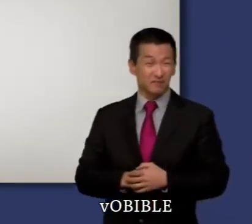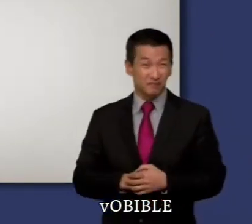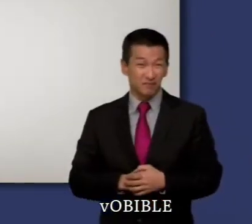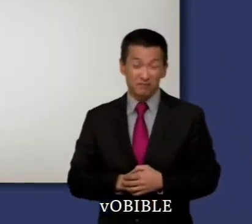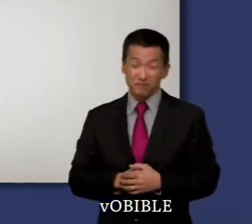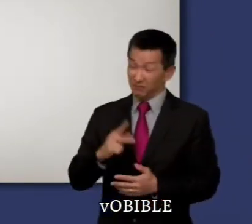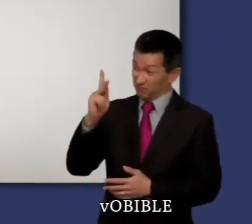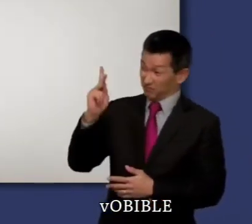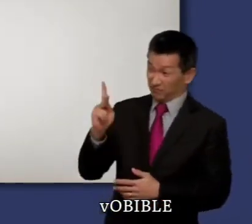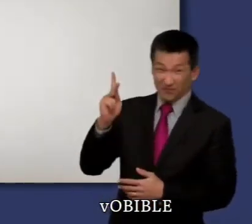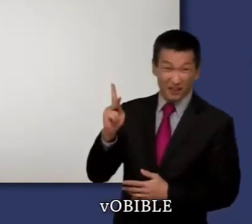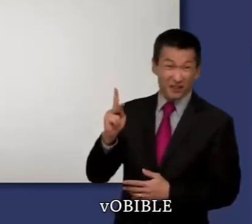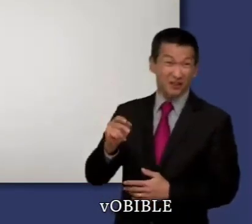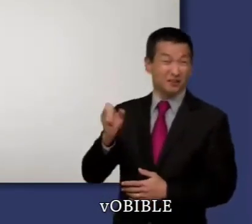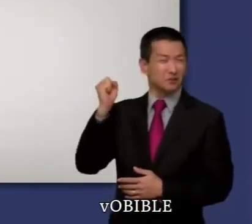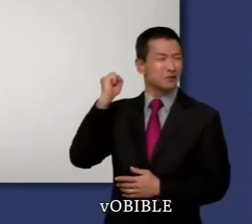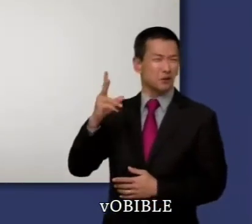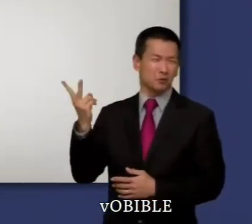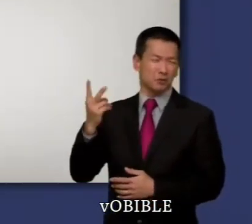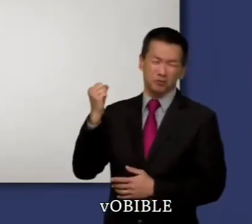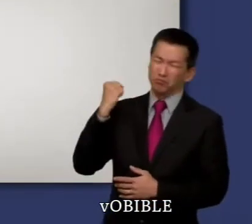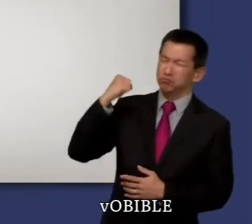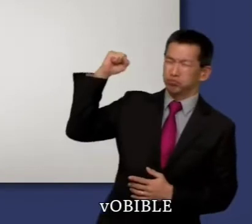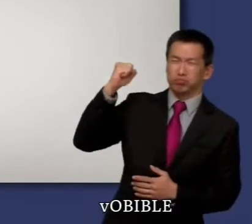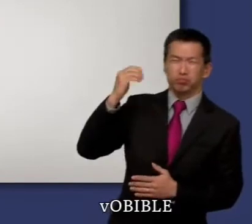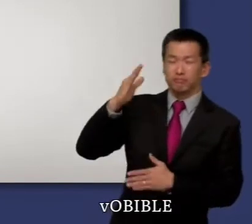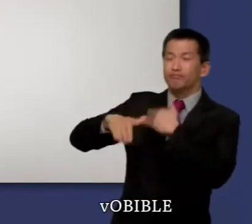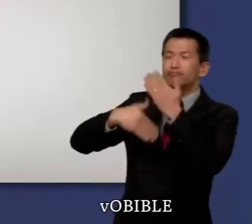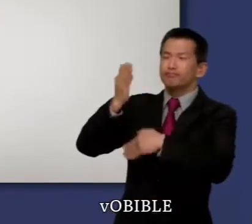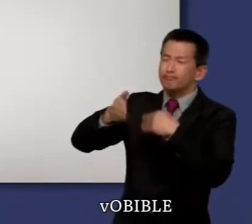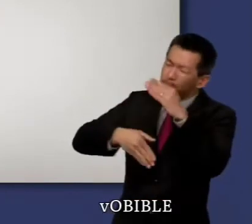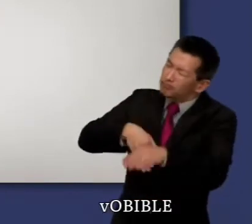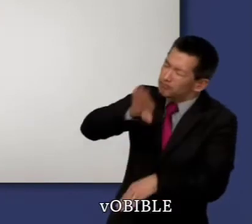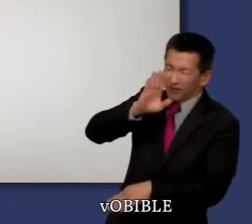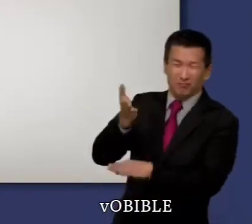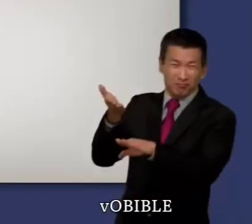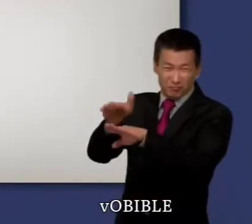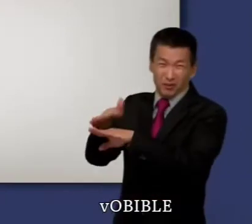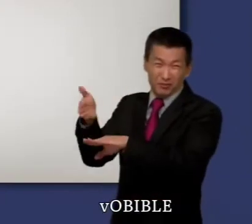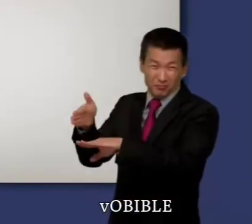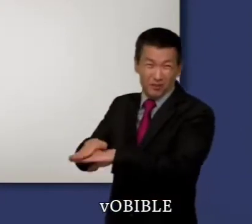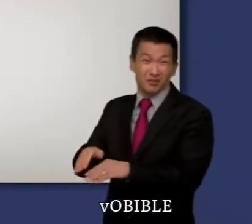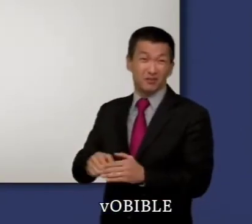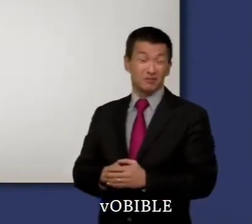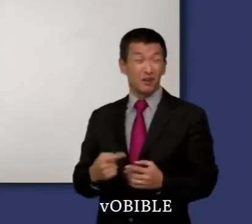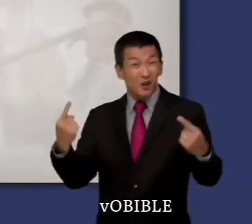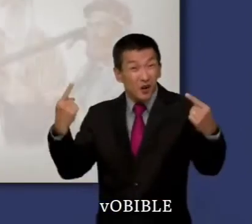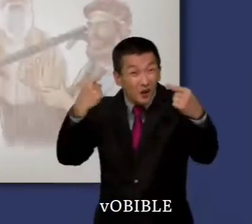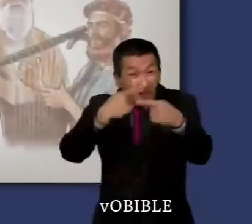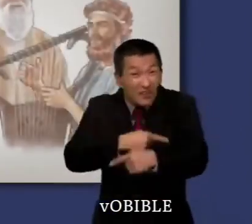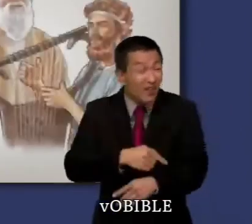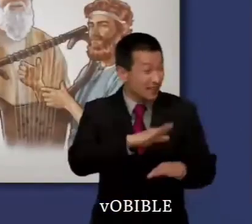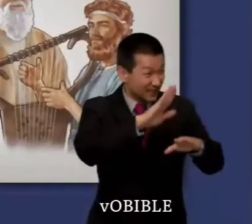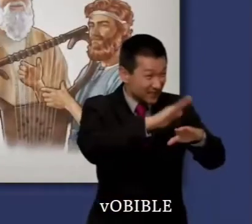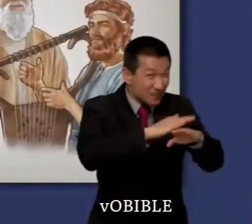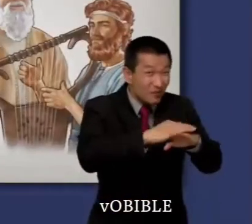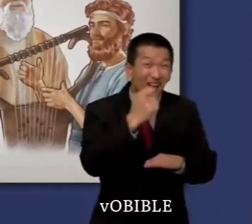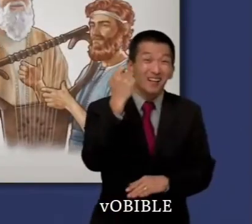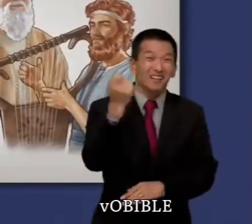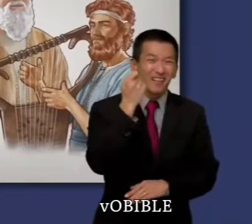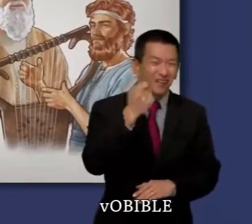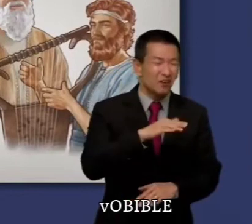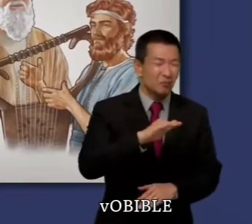Quand il voit le courage de David, Saül le nomme responsable de ses hommes de guerre. Les expéditions militaires de David ont